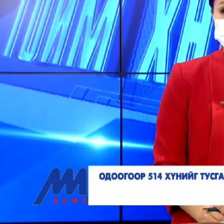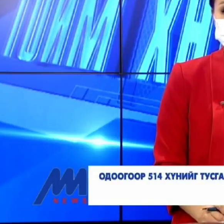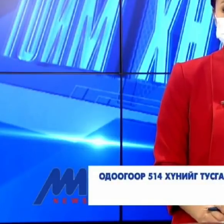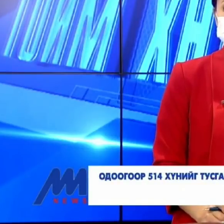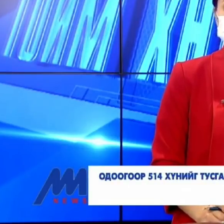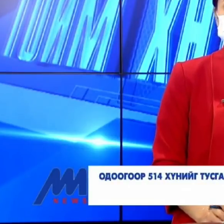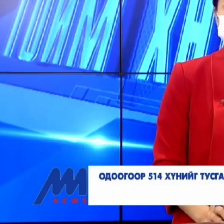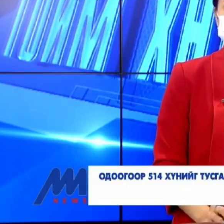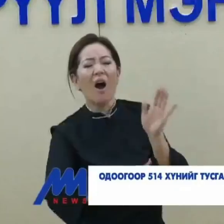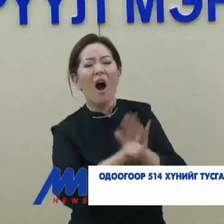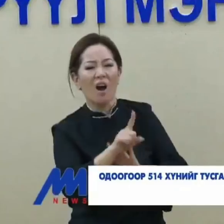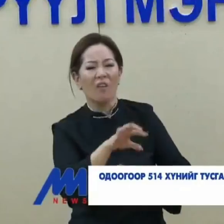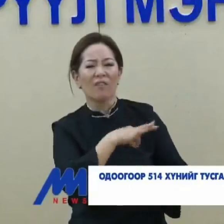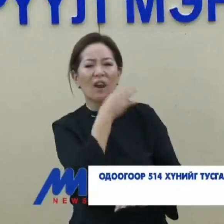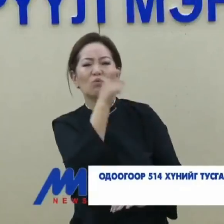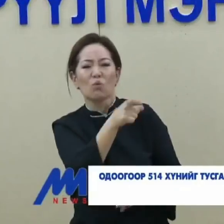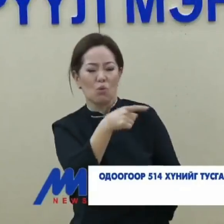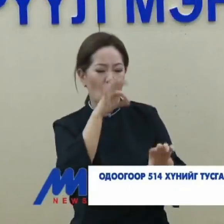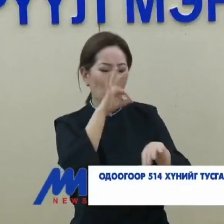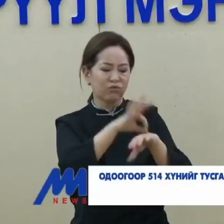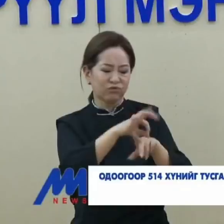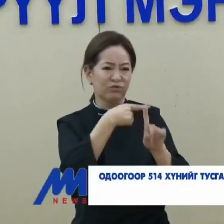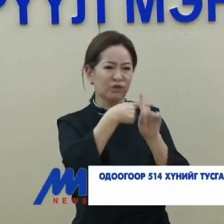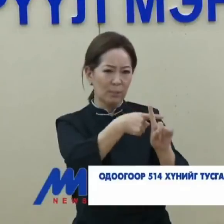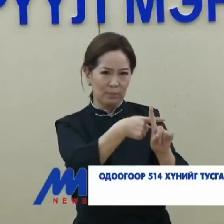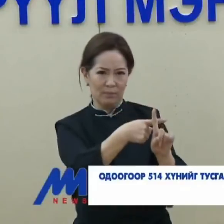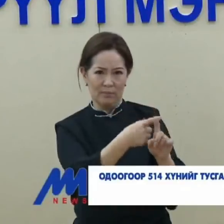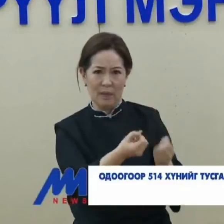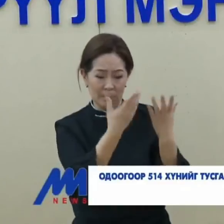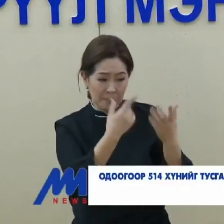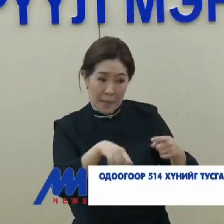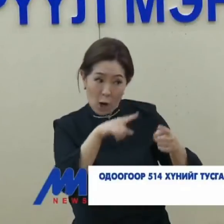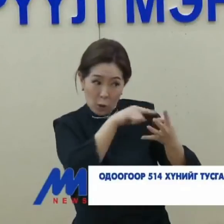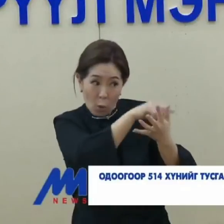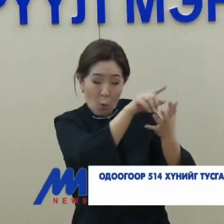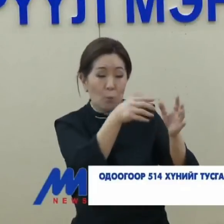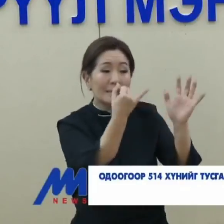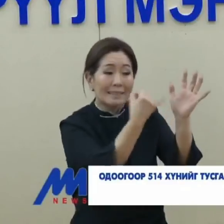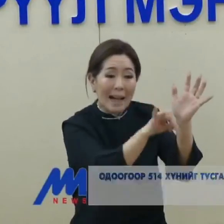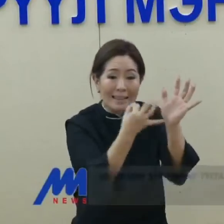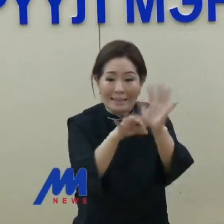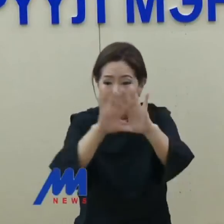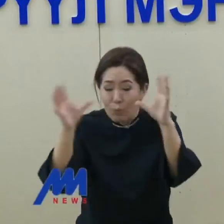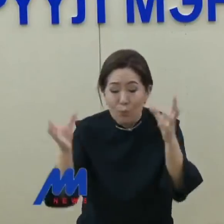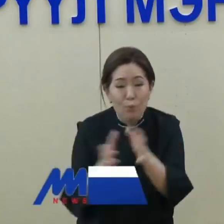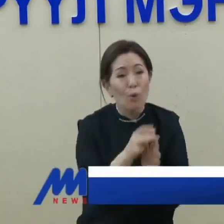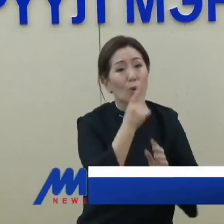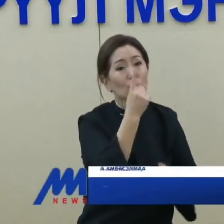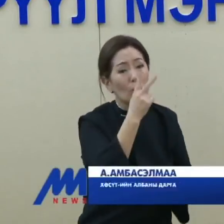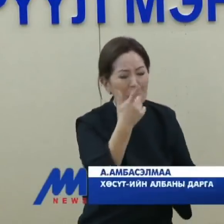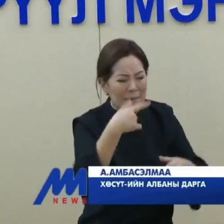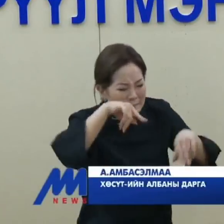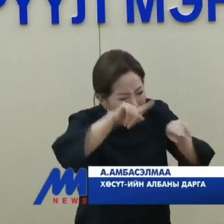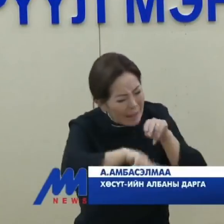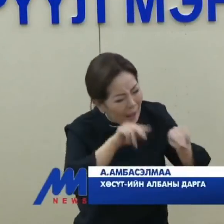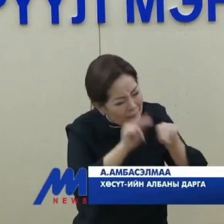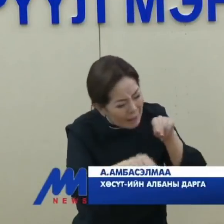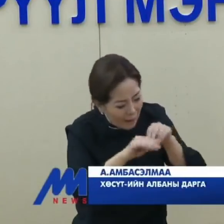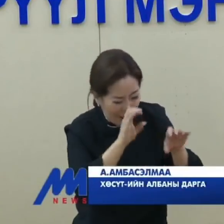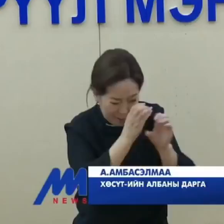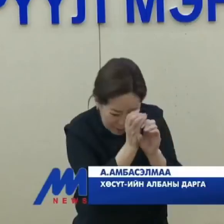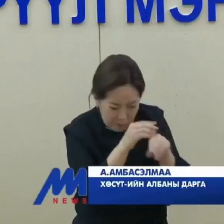өргье. Батлагдсан тохиолдлуудын шинжилгээ давтан хийн. Бид одоо бас өшөө давтан хийн. За тийм